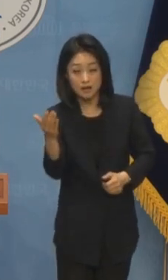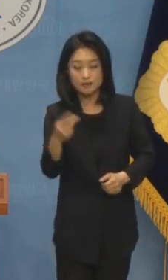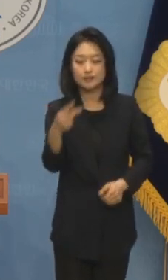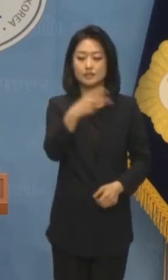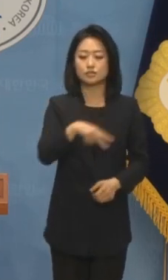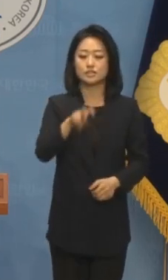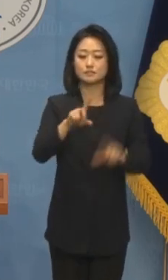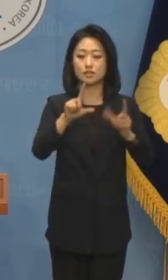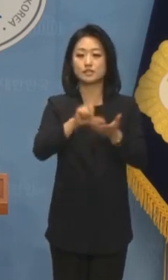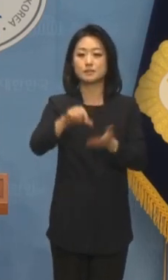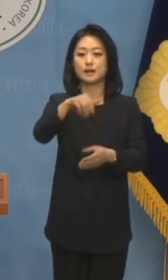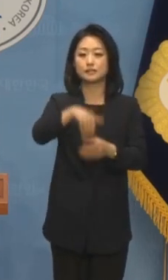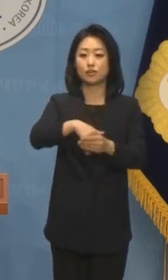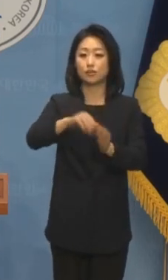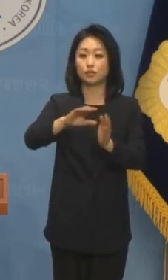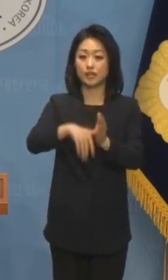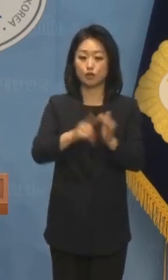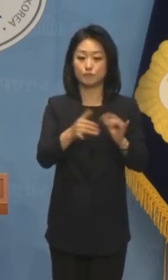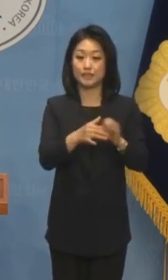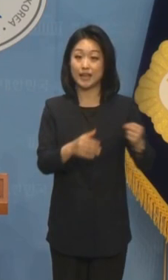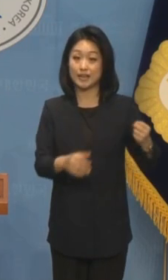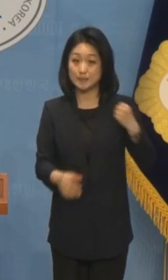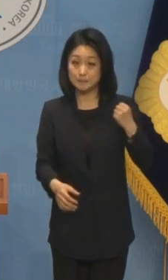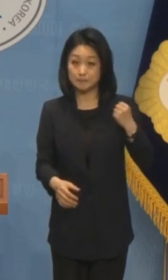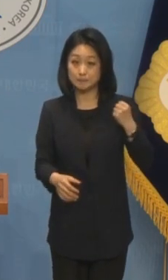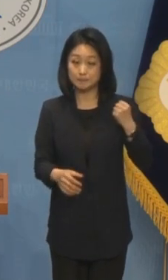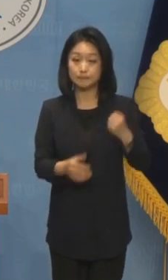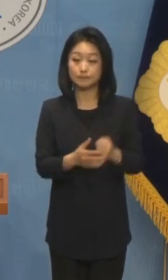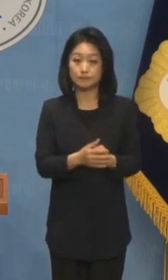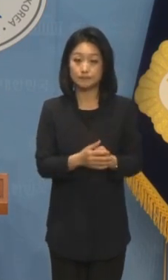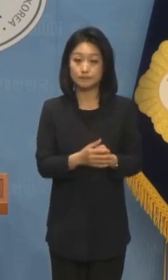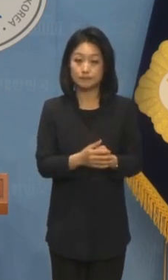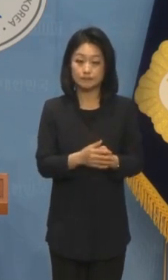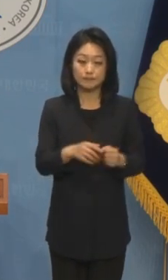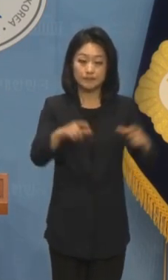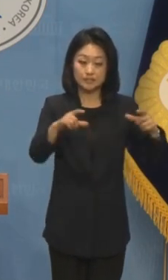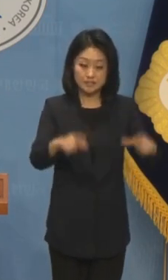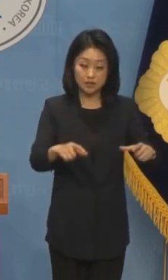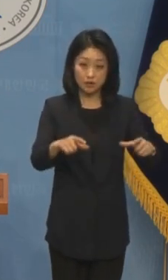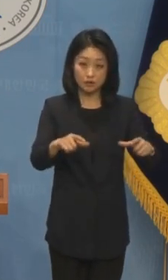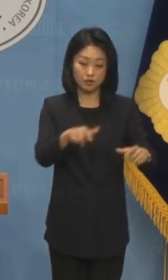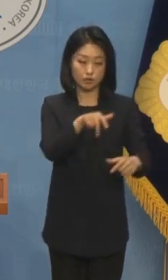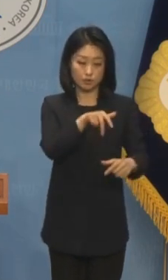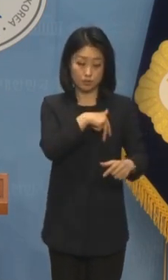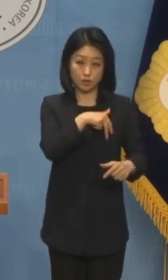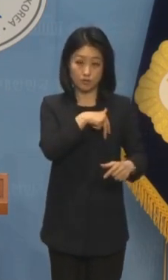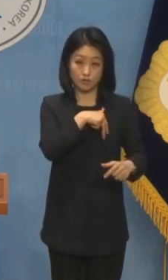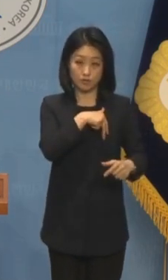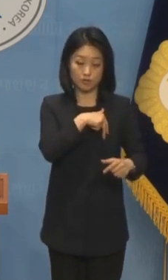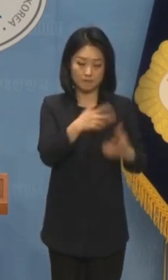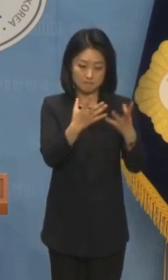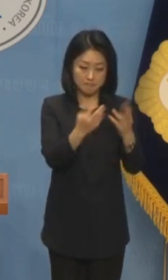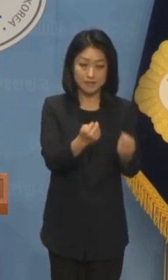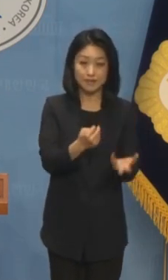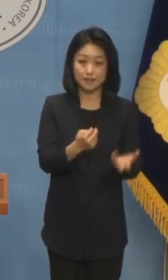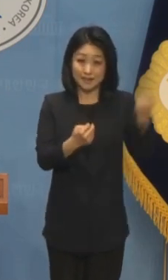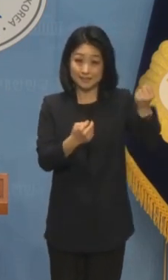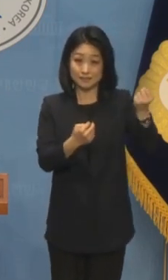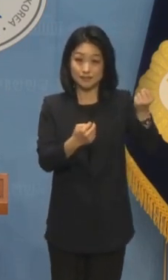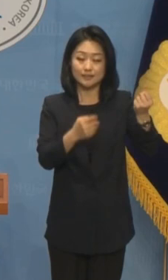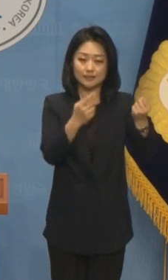2022년 지방선거에서 국민의힘이 다수당이 된 지역에서 이번 선거 결과에